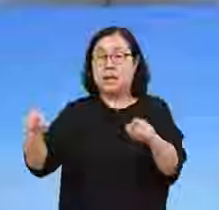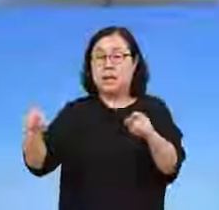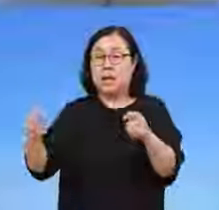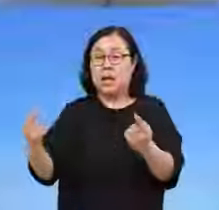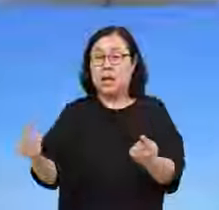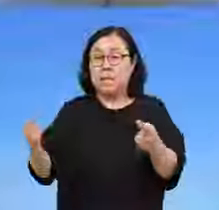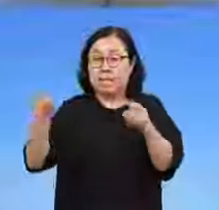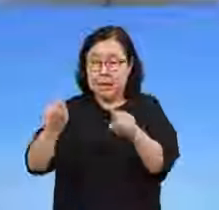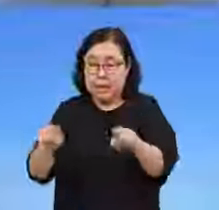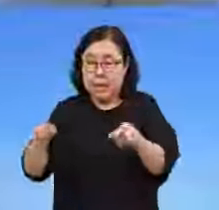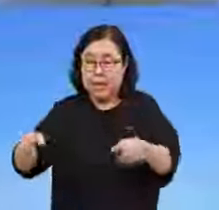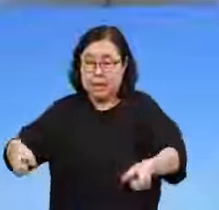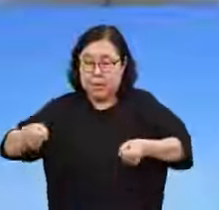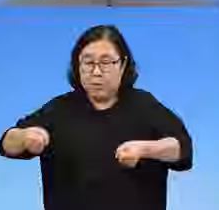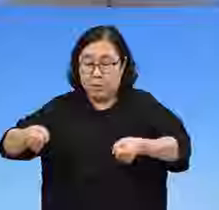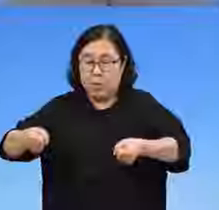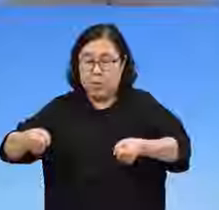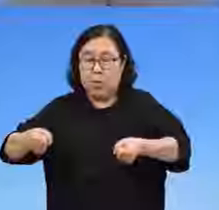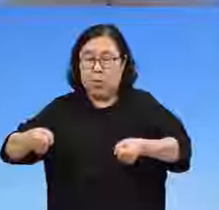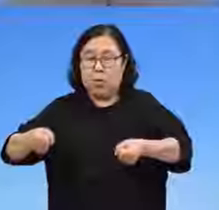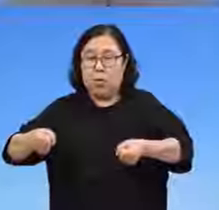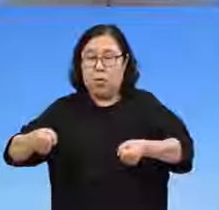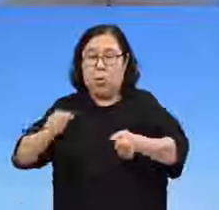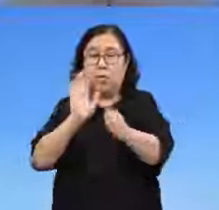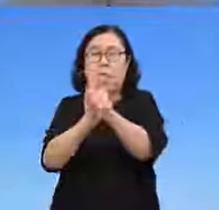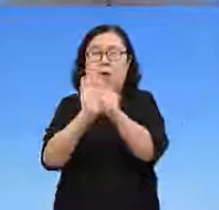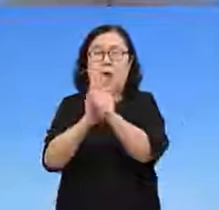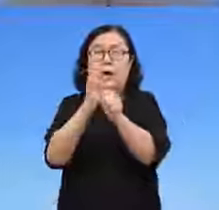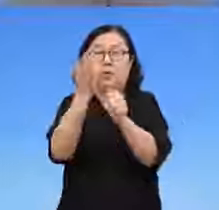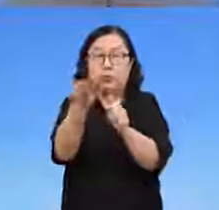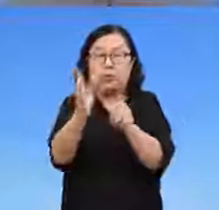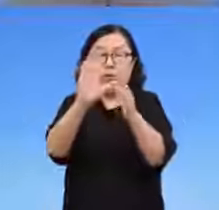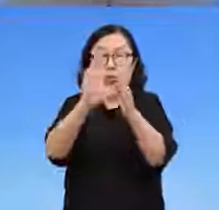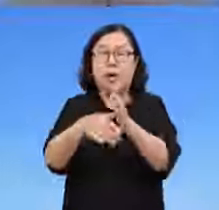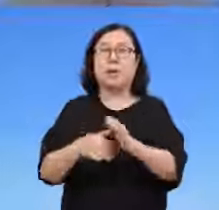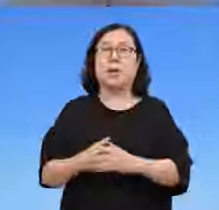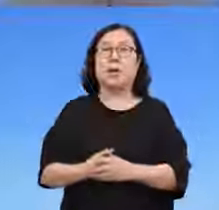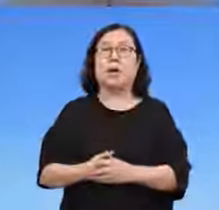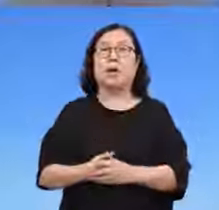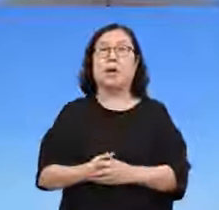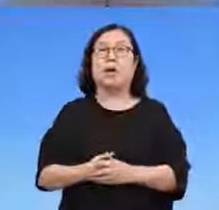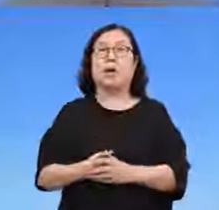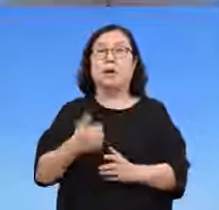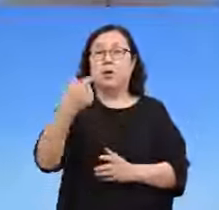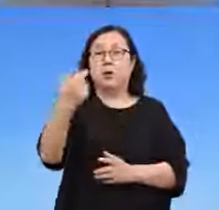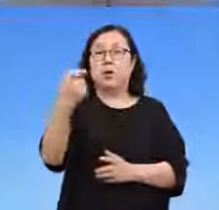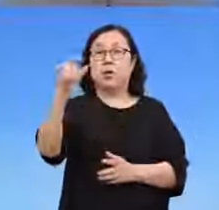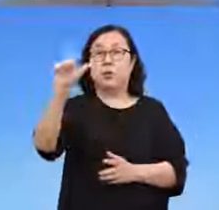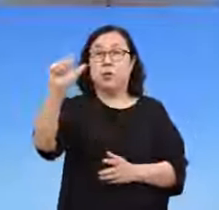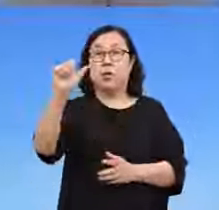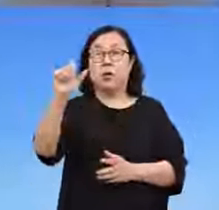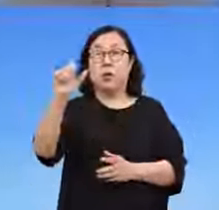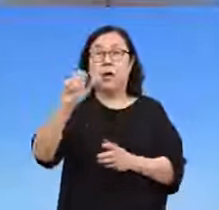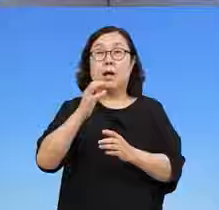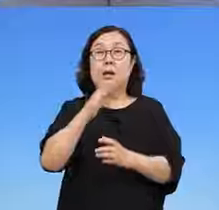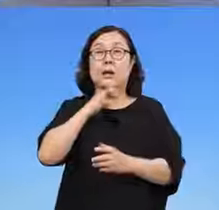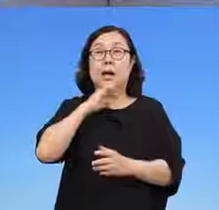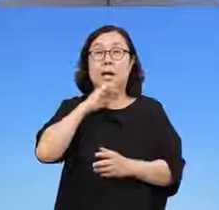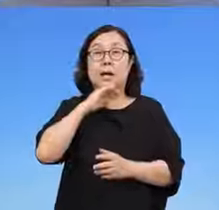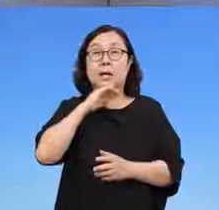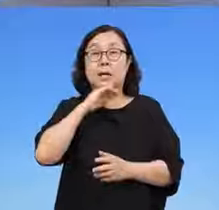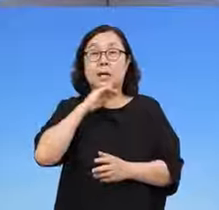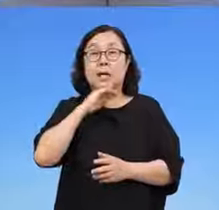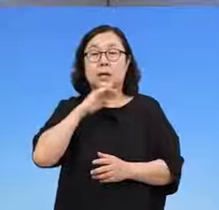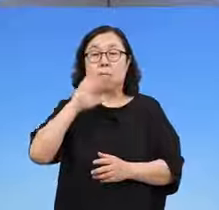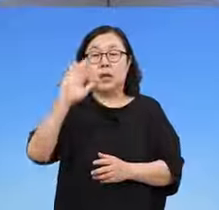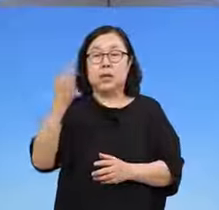여러분을 위하여 중보해 줄 때거든요. 화면이고 우리 그 브라보 시니어 65세 이상 그